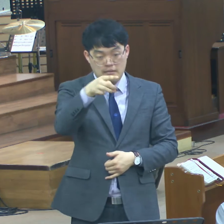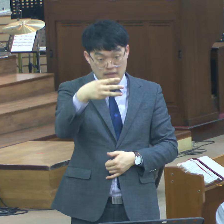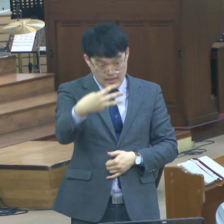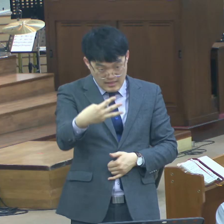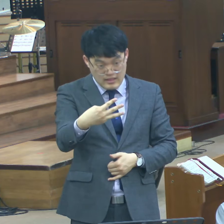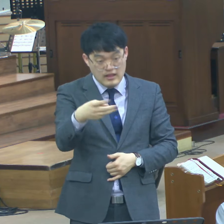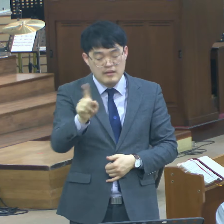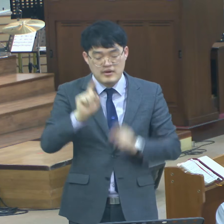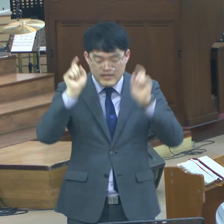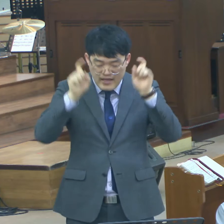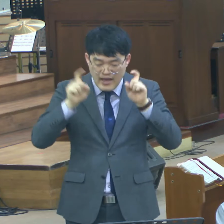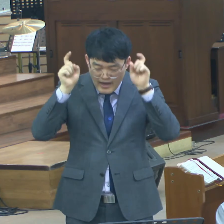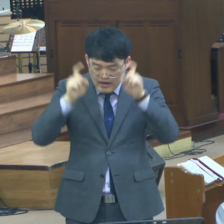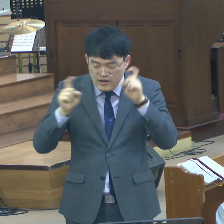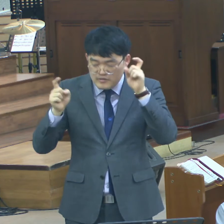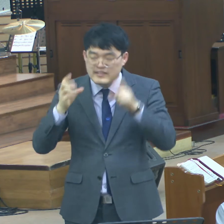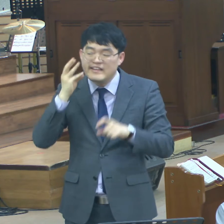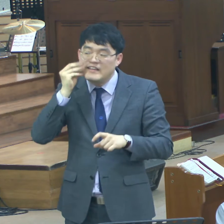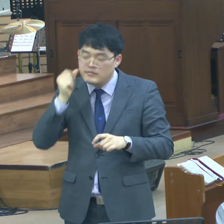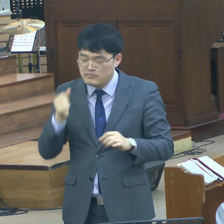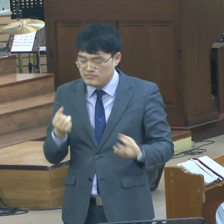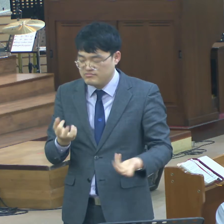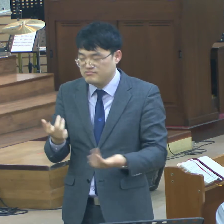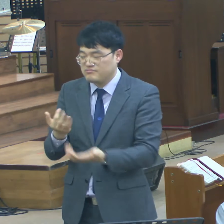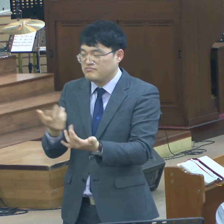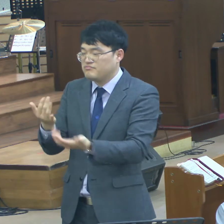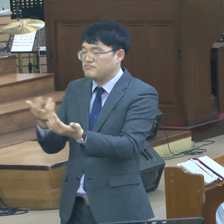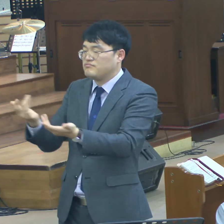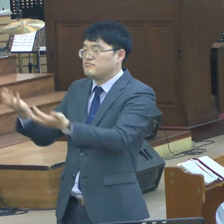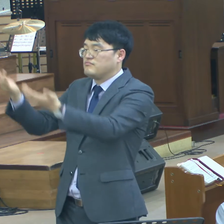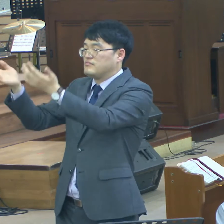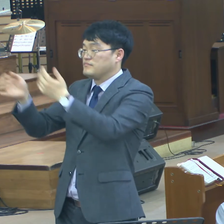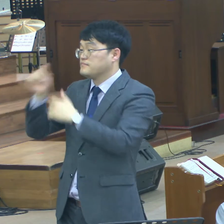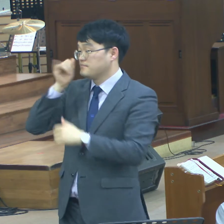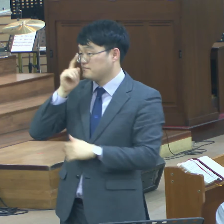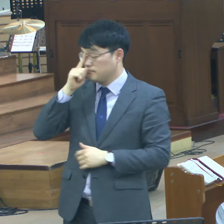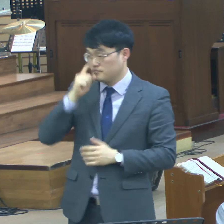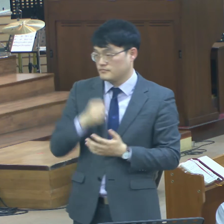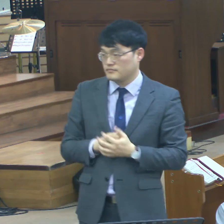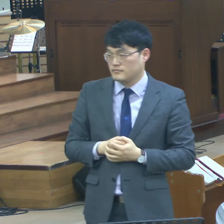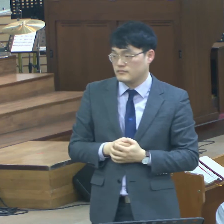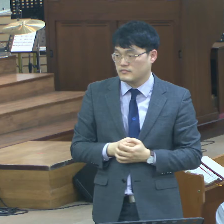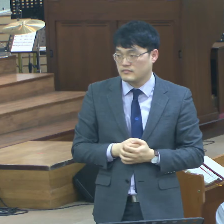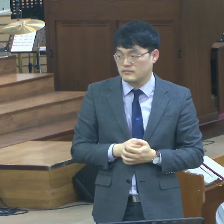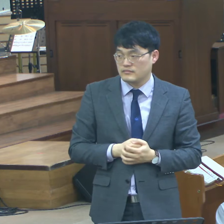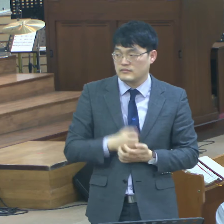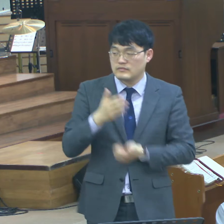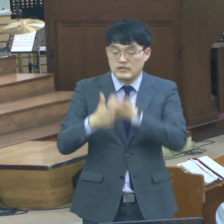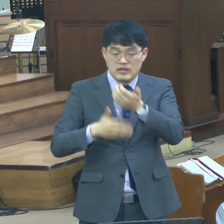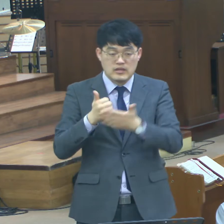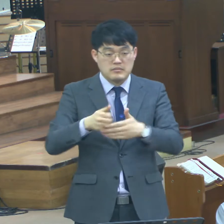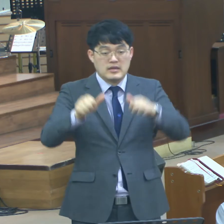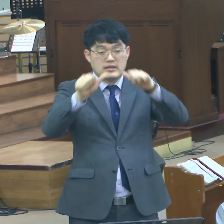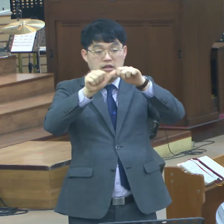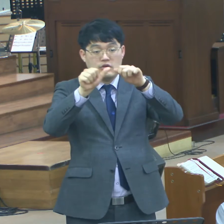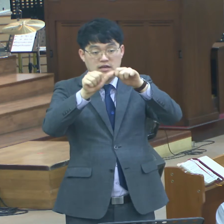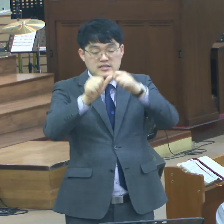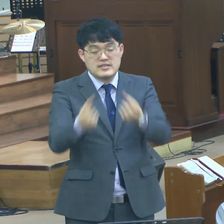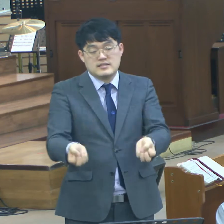하나님은 5가지 제사를 가르쳐 주셨어요. 번제, 소제, 화목제, 속죄제, 속건제 5가지 제사를 가르쳐